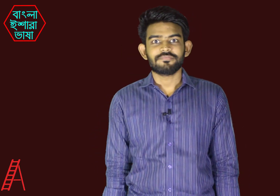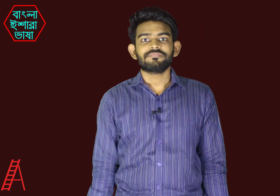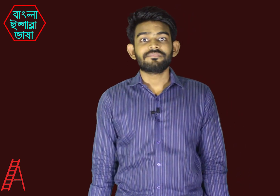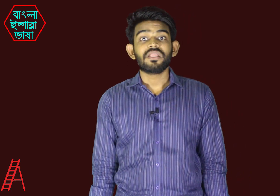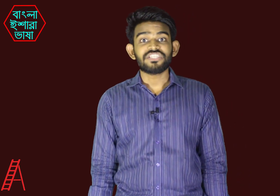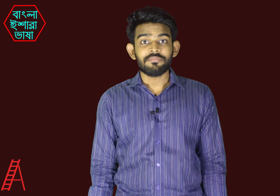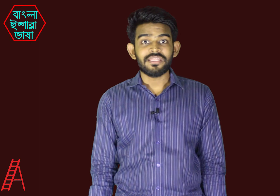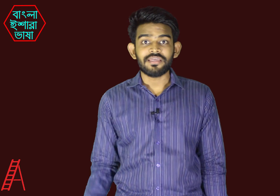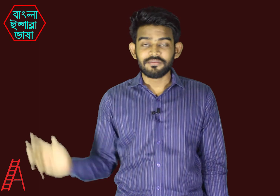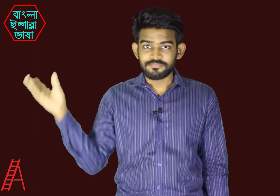সাংবাদিক,